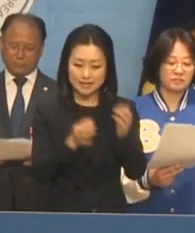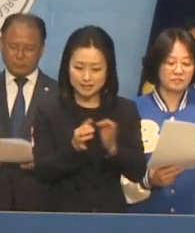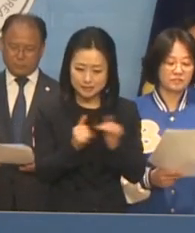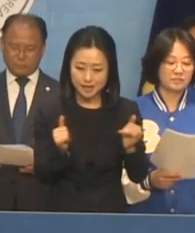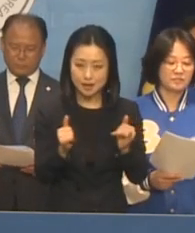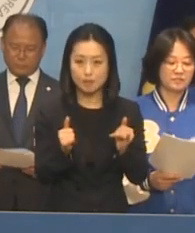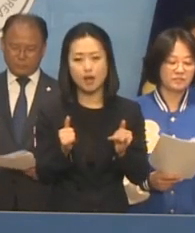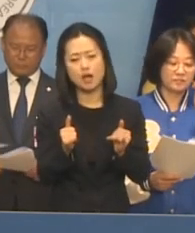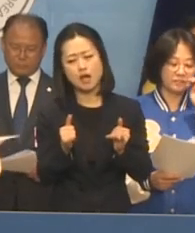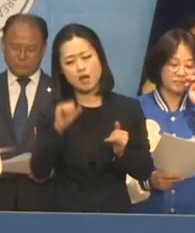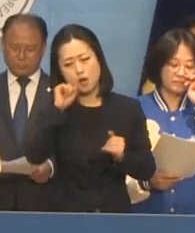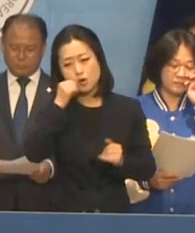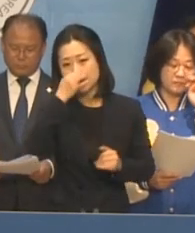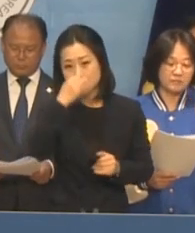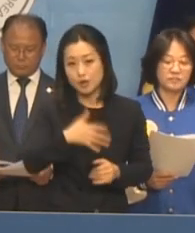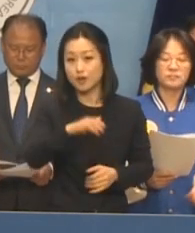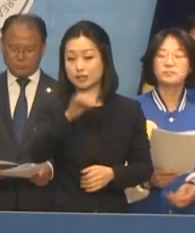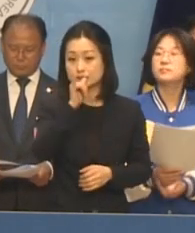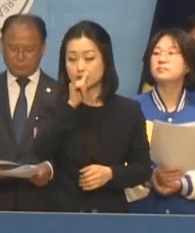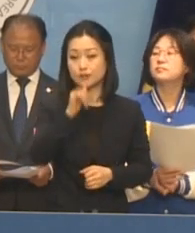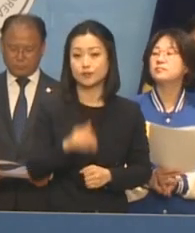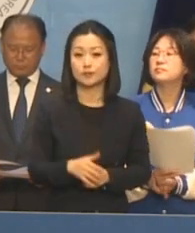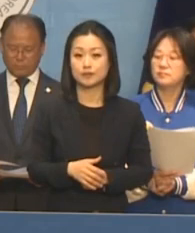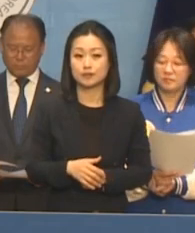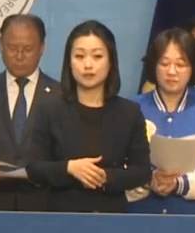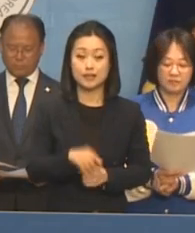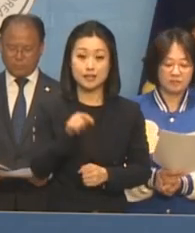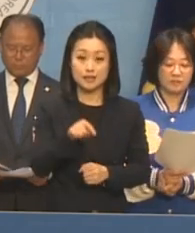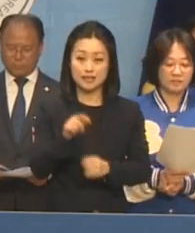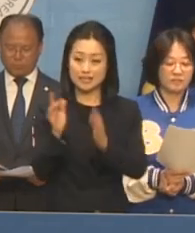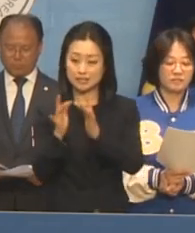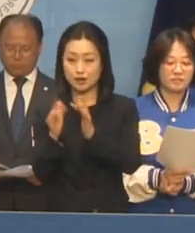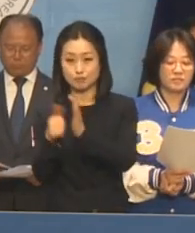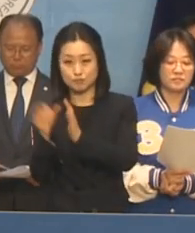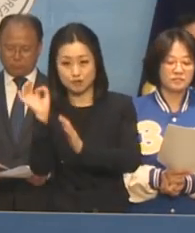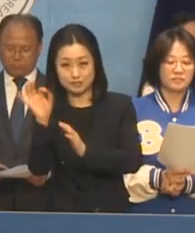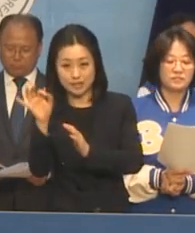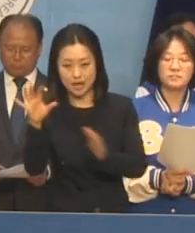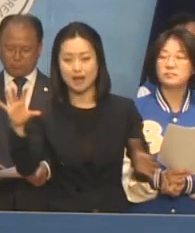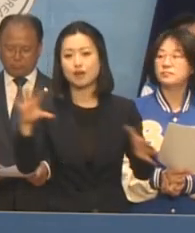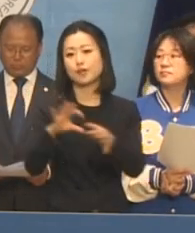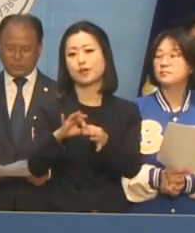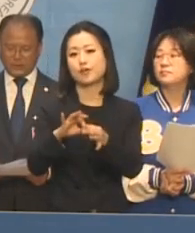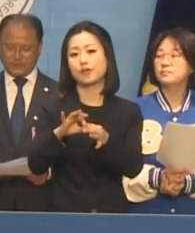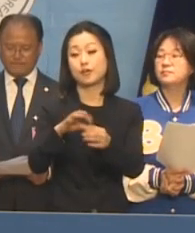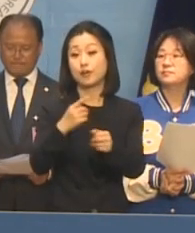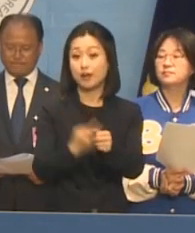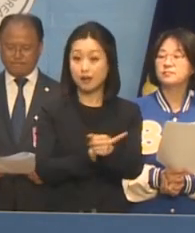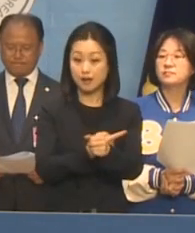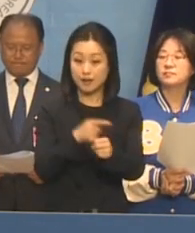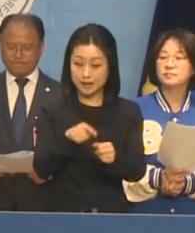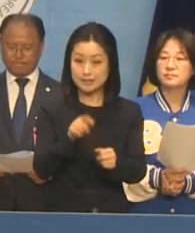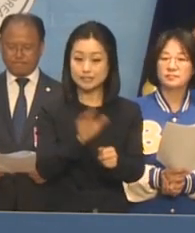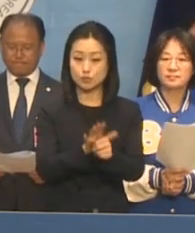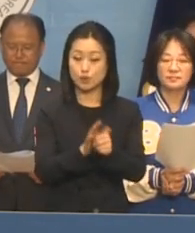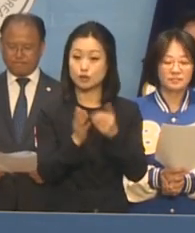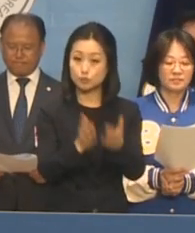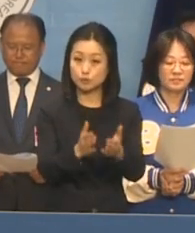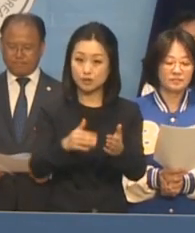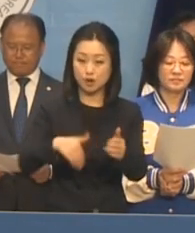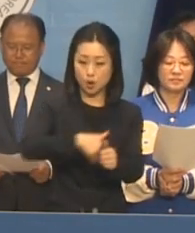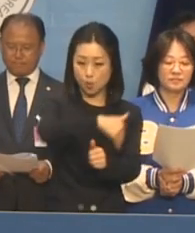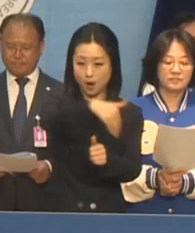겪고 있습니다 소상공인 디지털 전환과 혁신 활동을 촉진하고 시장 진출을 지원해 환경